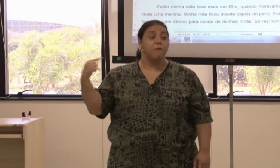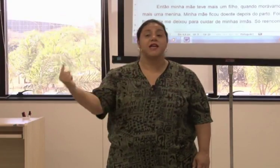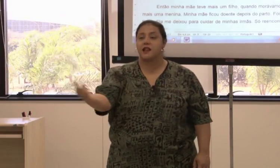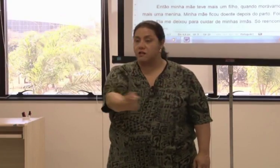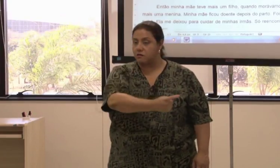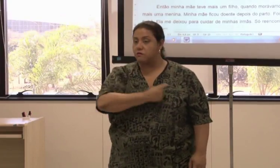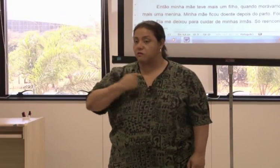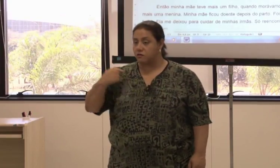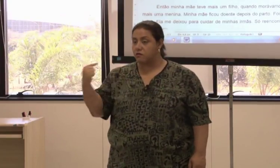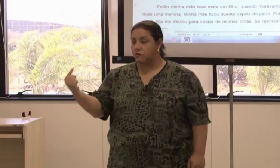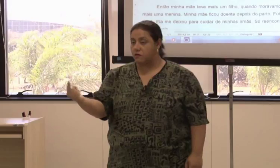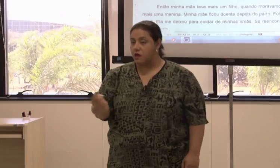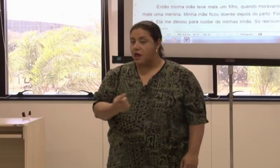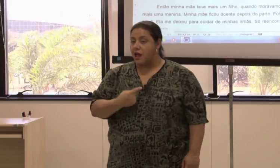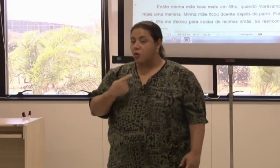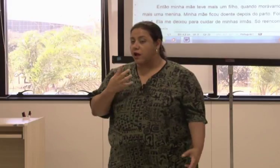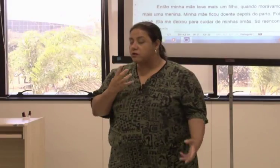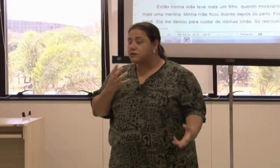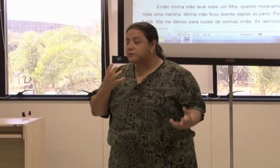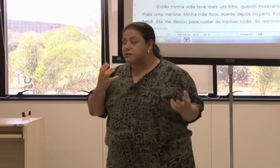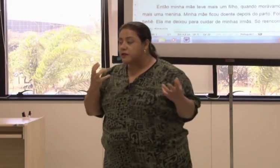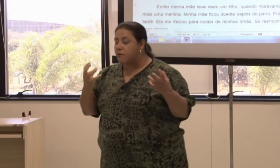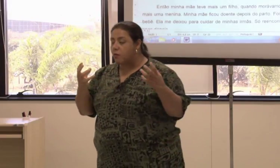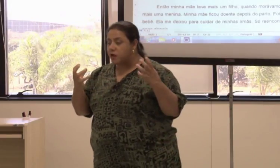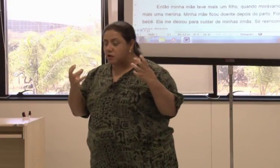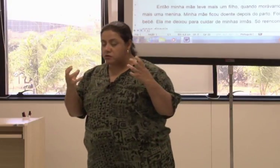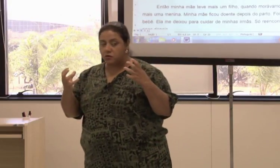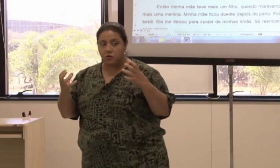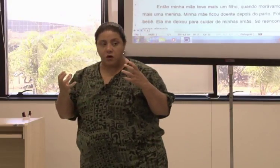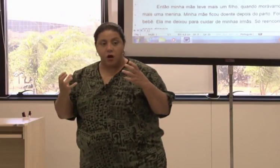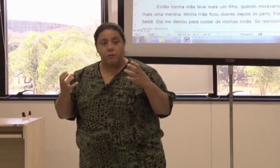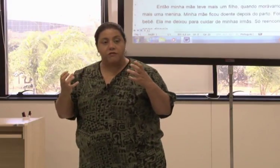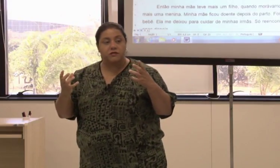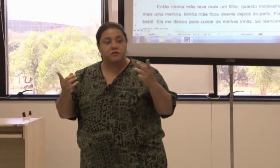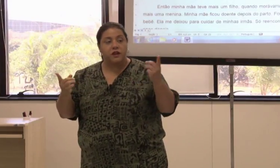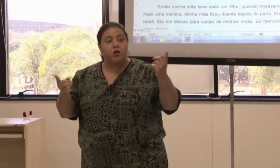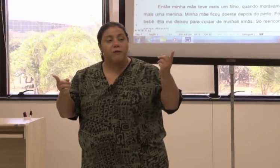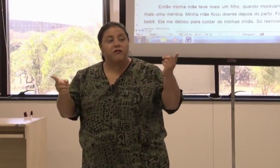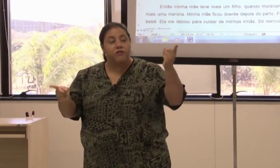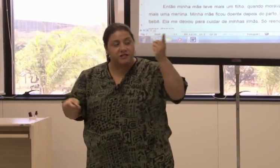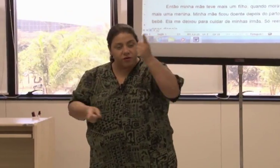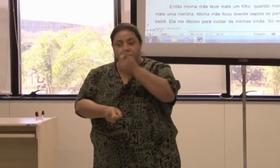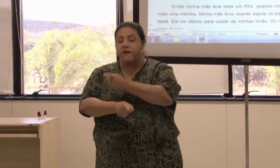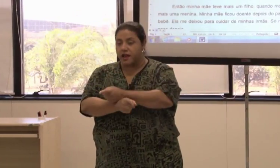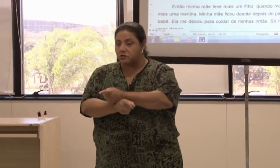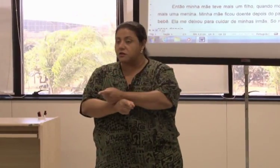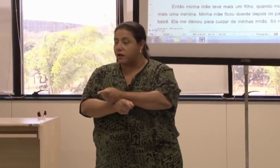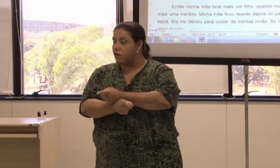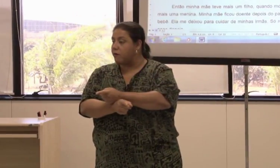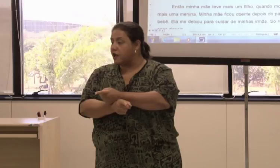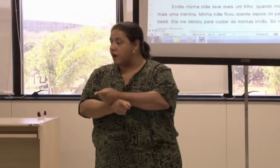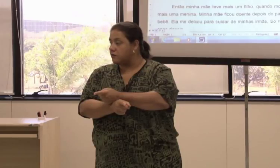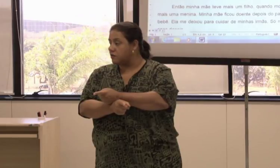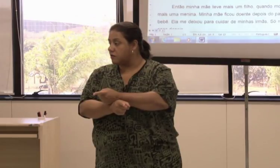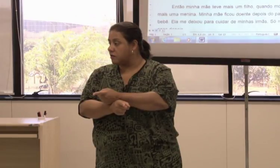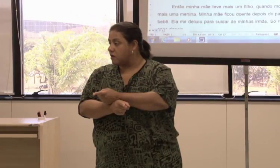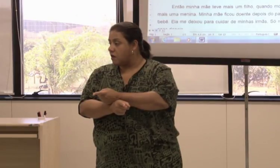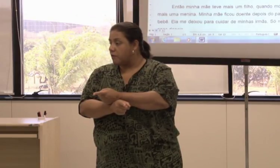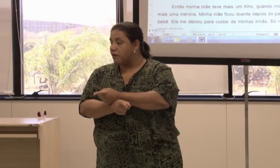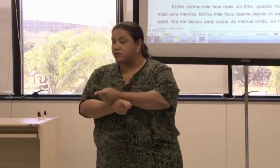Família. Eu quero que vocês percebam isso, para vocês verem como é que fazer o inverso também é complicado. Porque vocês